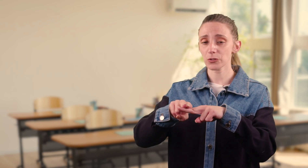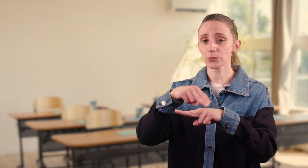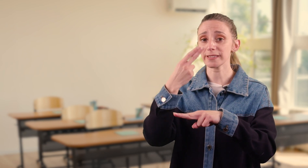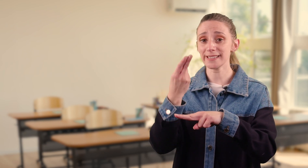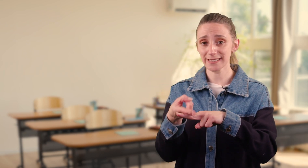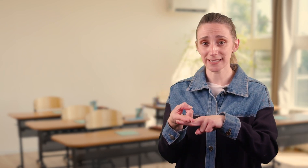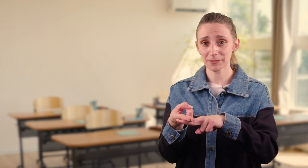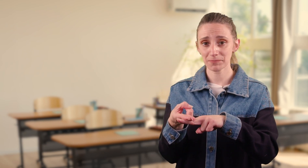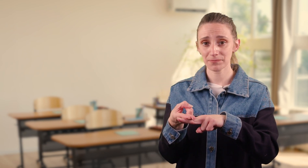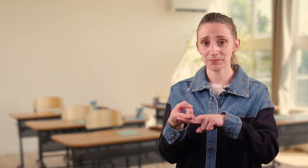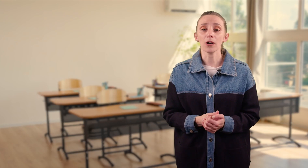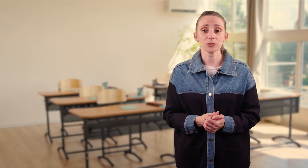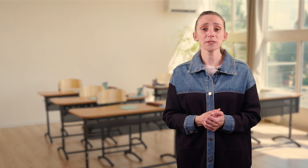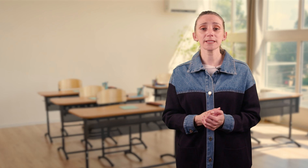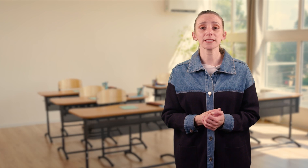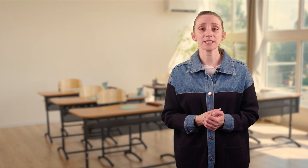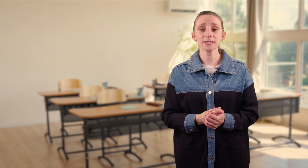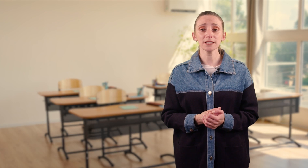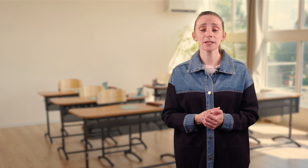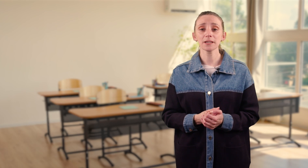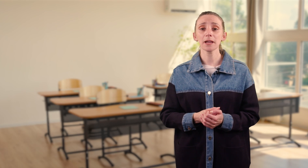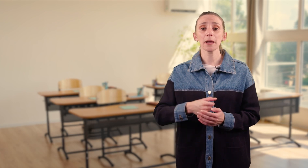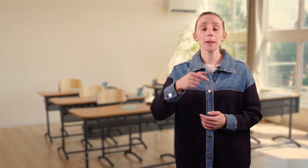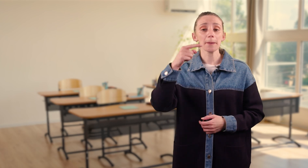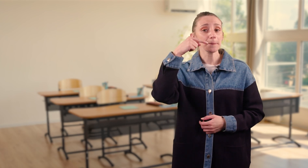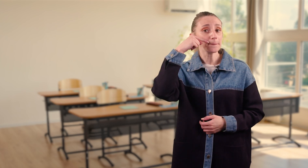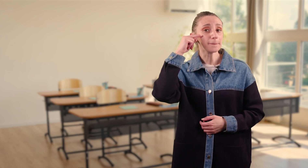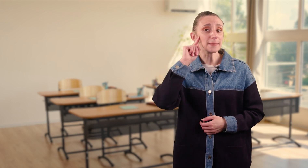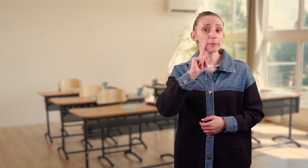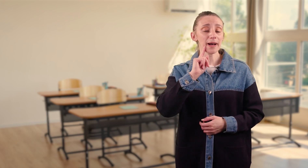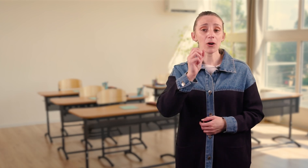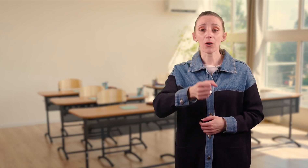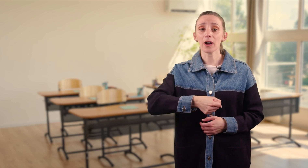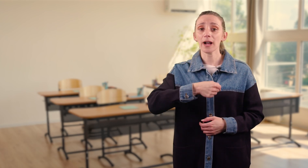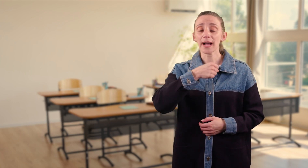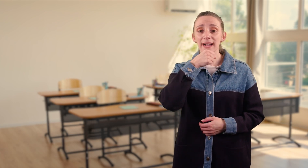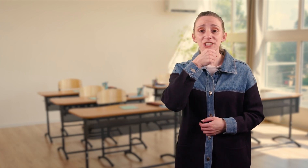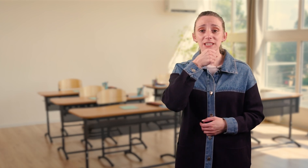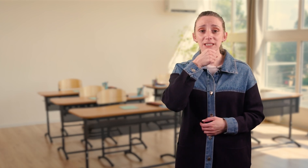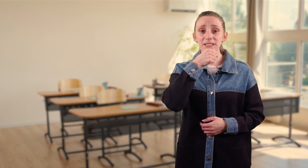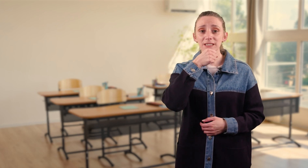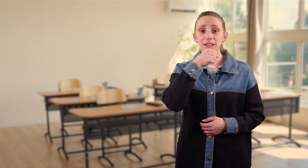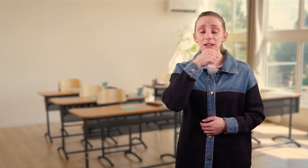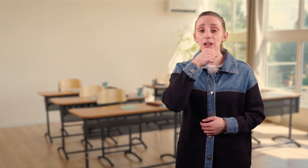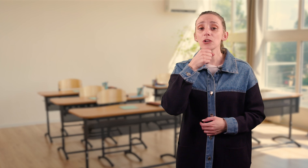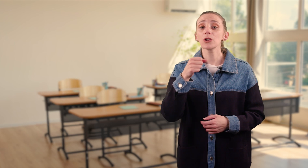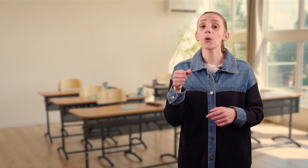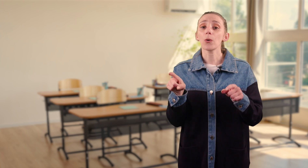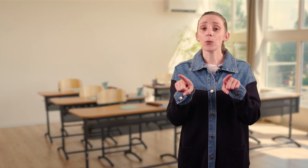sont décédés. Ensuite, j'ai dit mes parents âgés ont